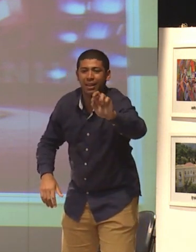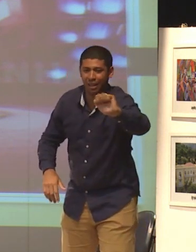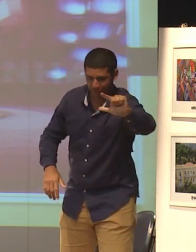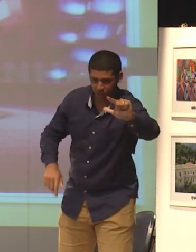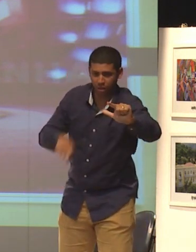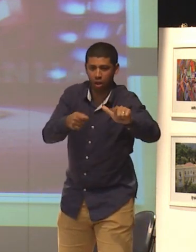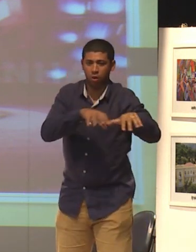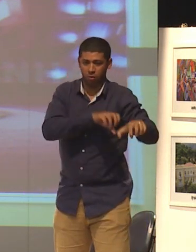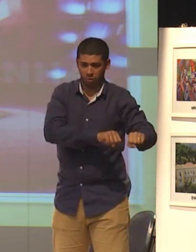cubo